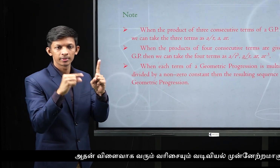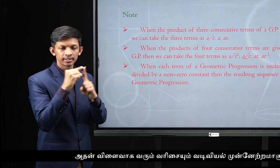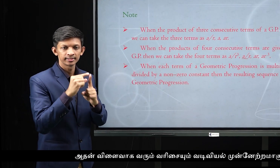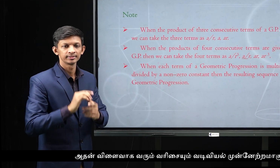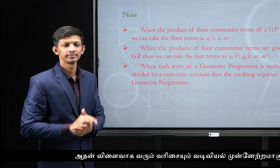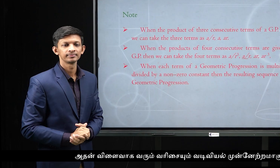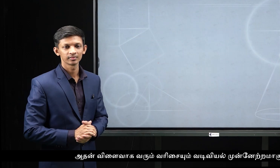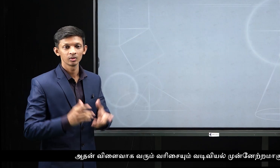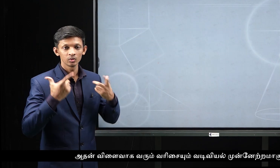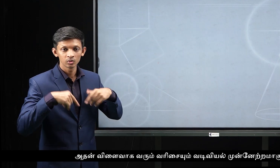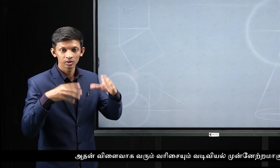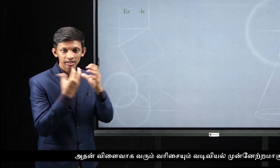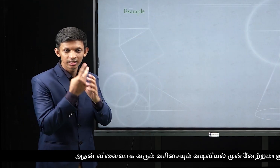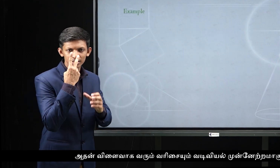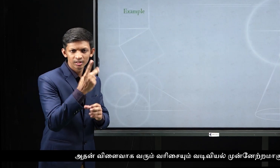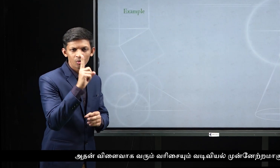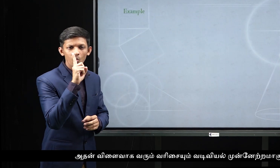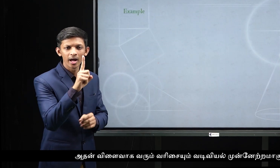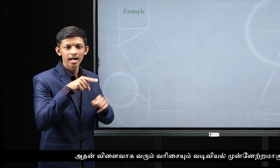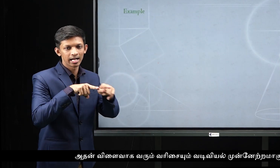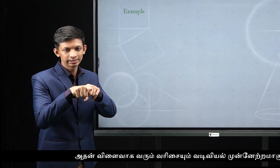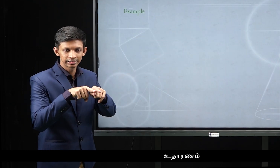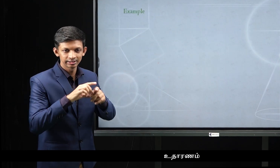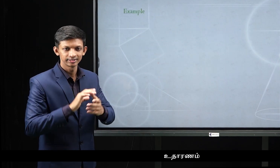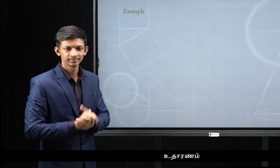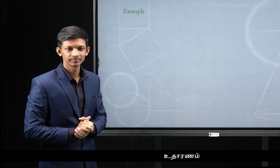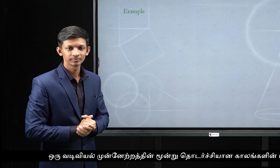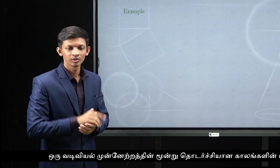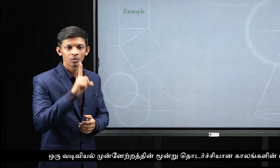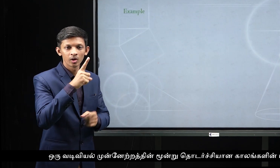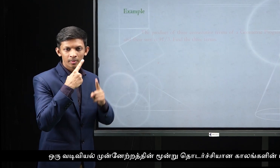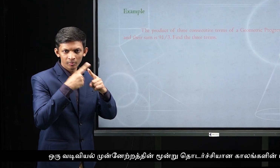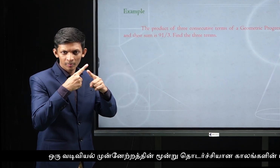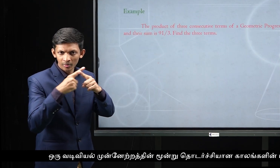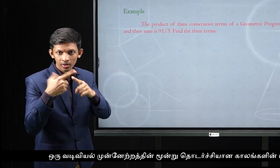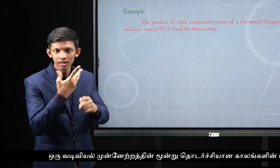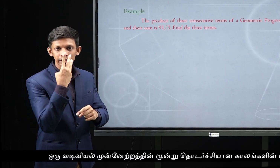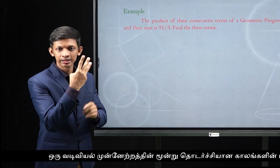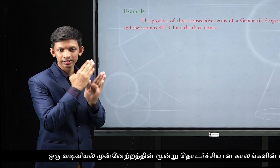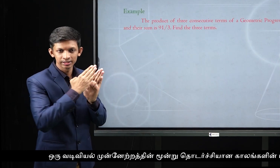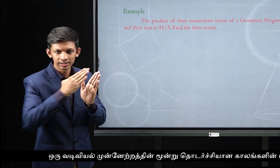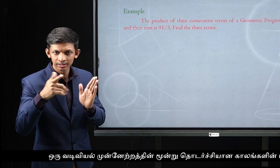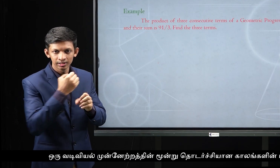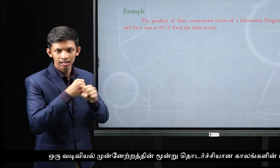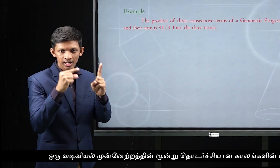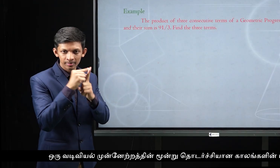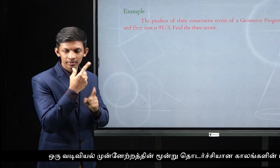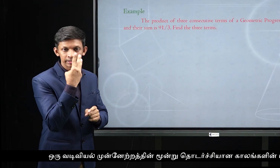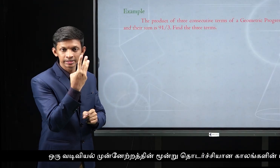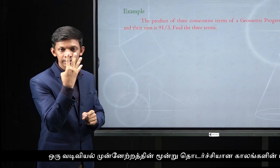வரும் வரிசையும் வடிவியல் முன்னேற்றம் ஆகும். உதாரணம்: ஒரு வடிவியல் முன்னேற்றத்தின் 3 தொடர்ச்சியான